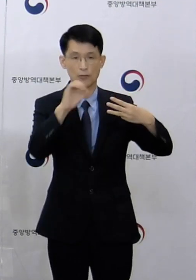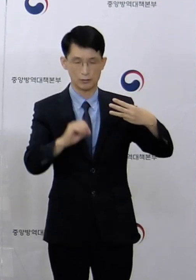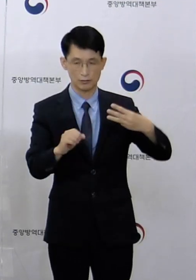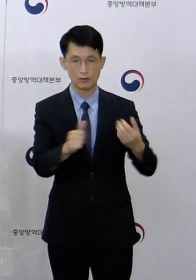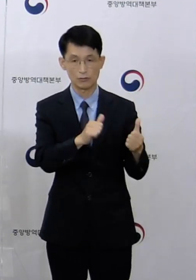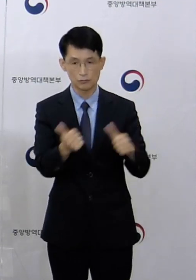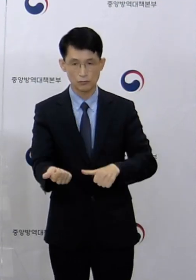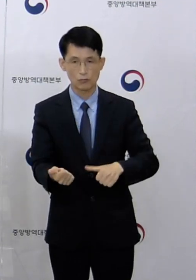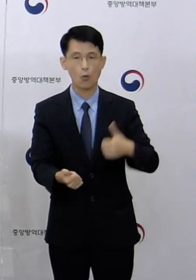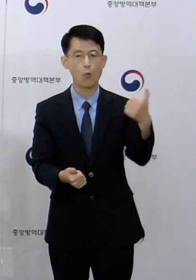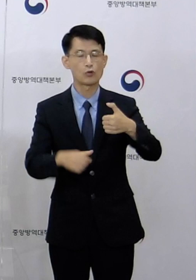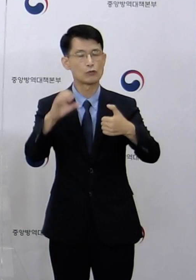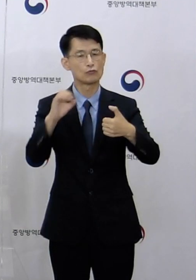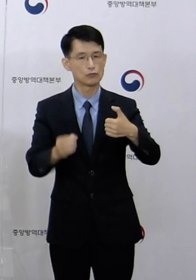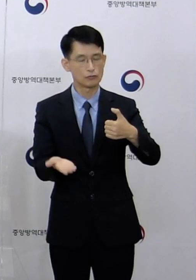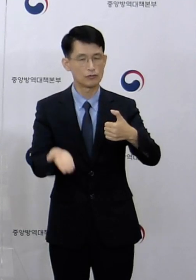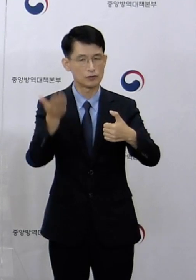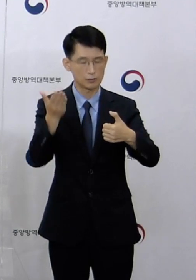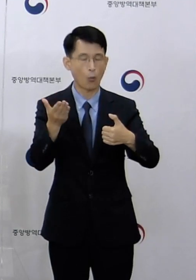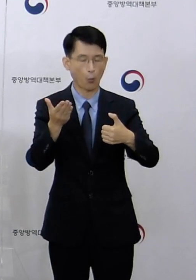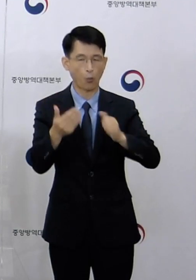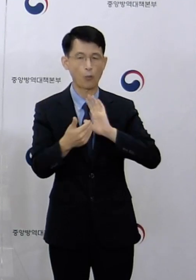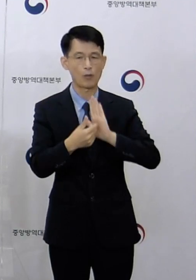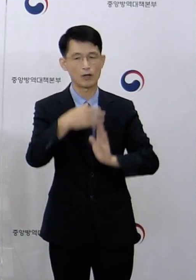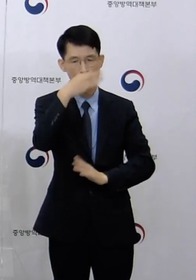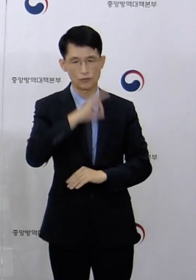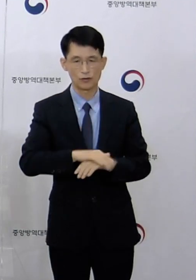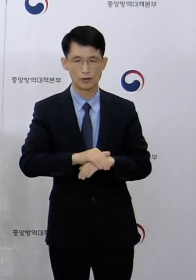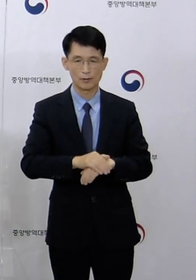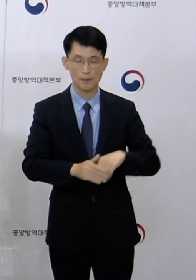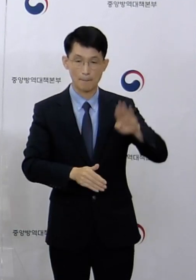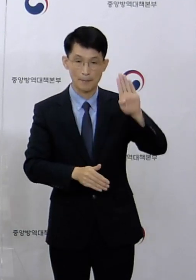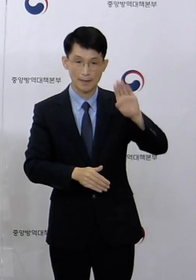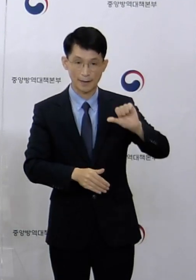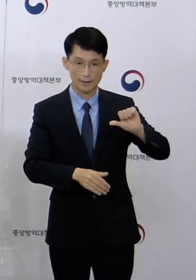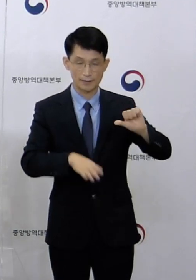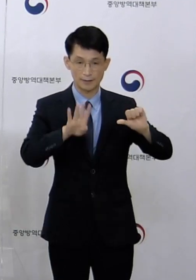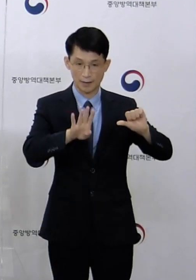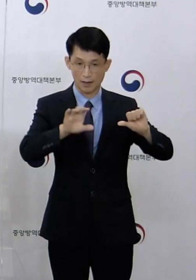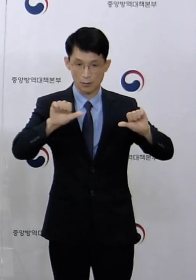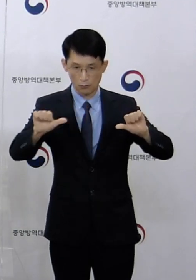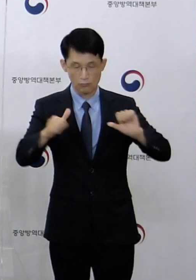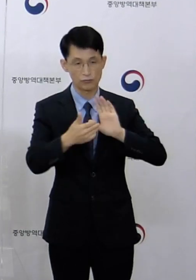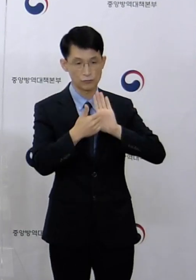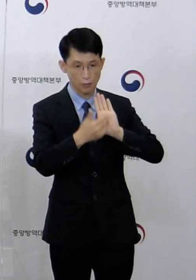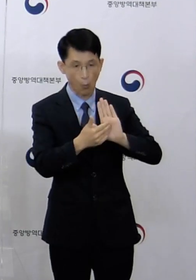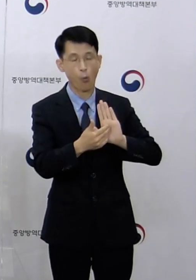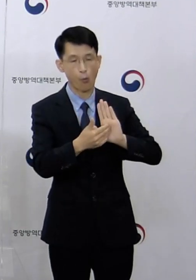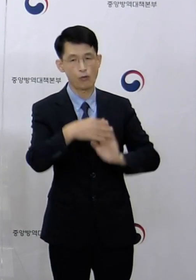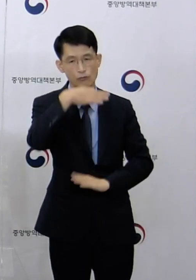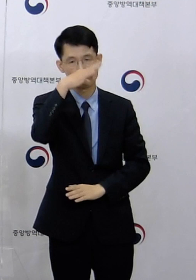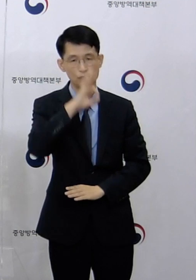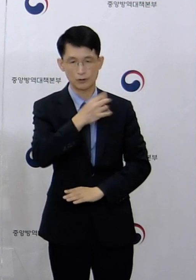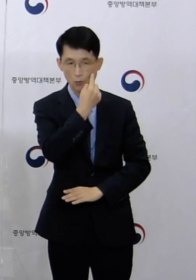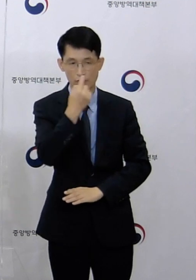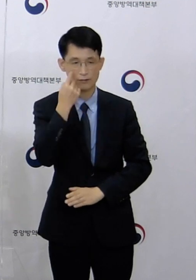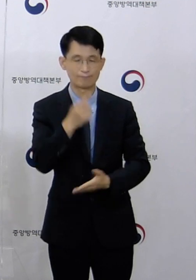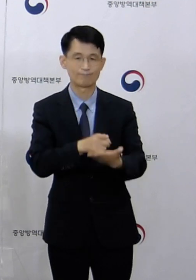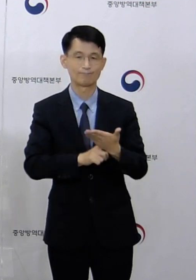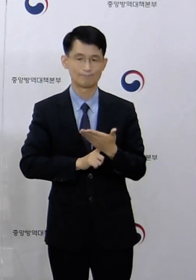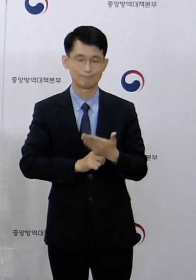등 예방 효과가 확인되었고 BA4, BA5에 대해서도 효과성이 유지되는 것이